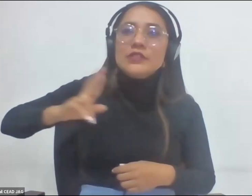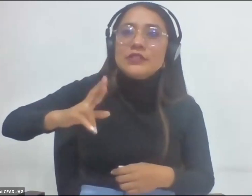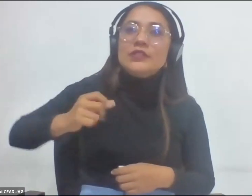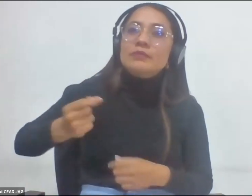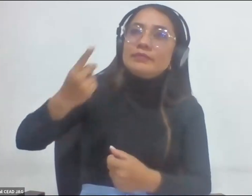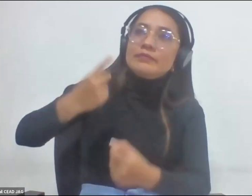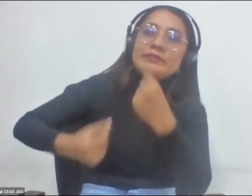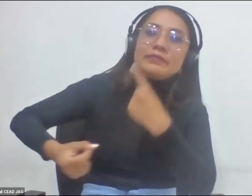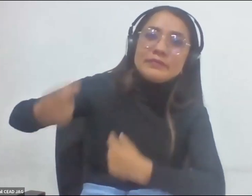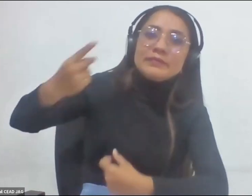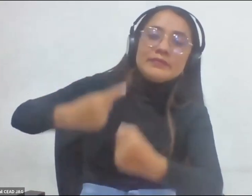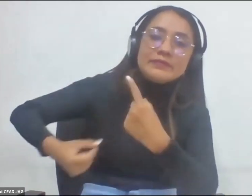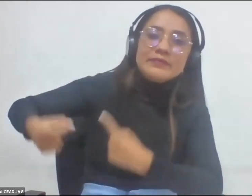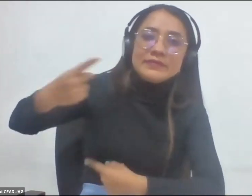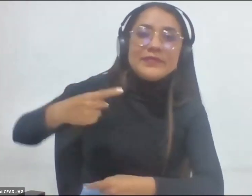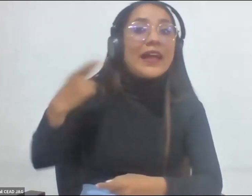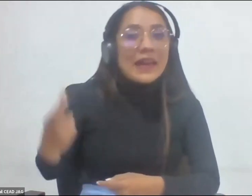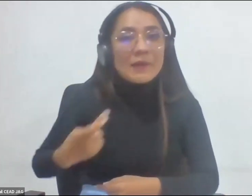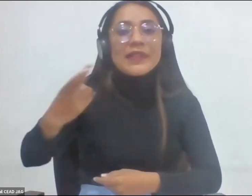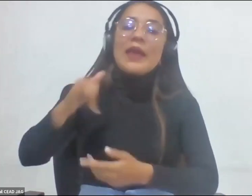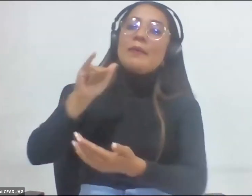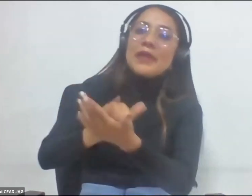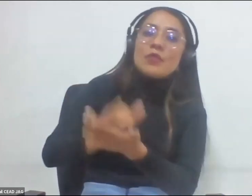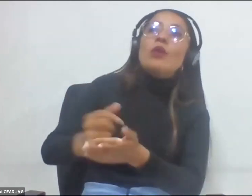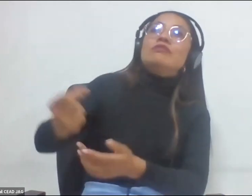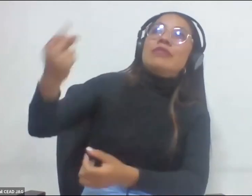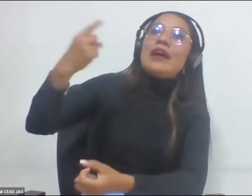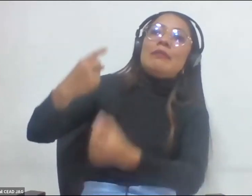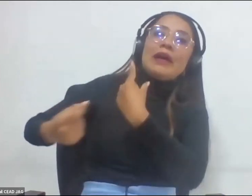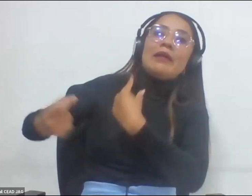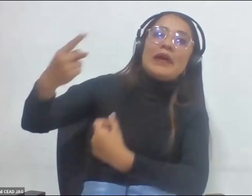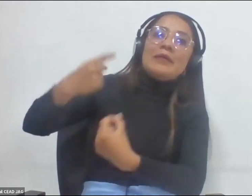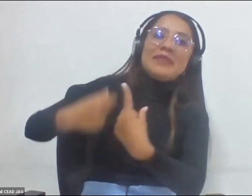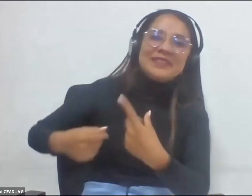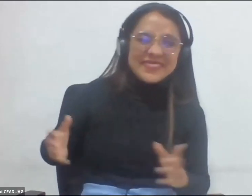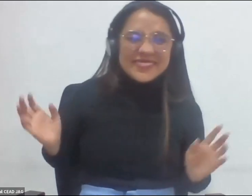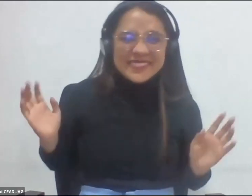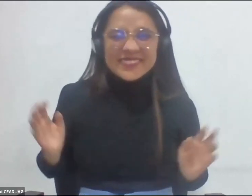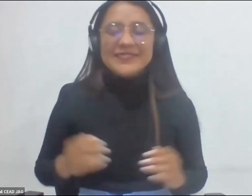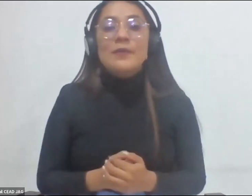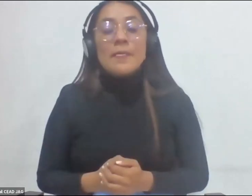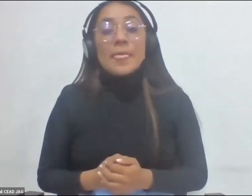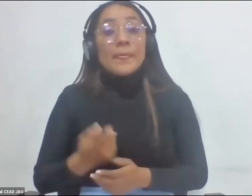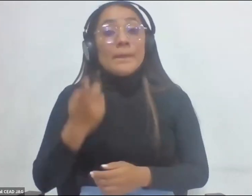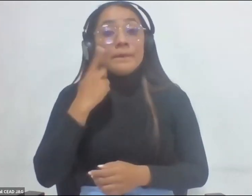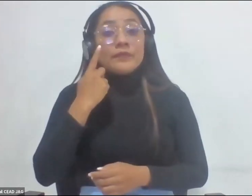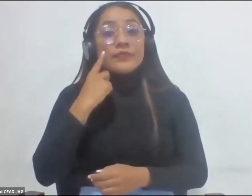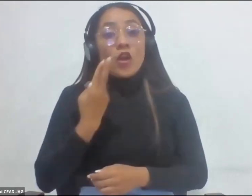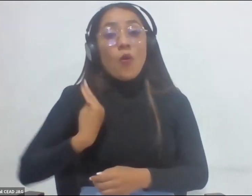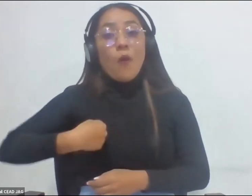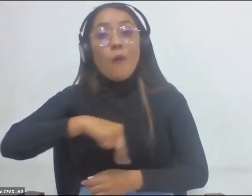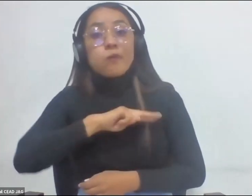también reiterando esa pregunta si dice Bueno como lo mencionábamos nosotros tenemos